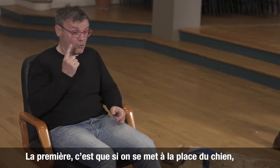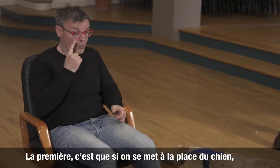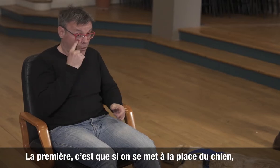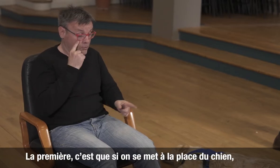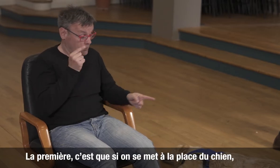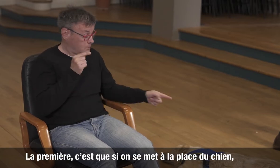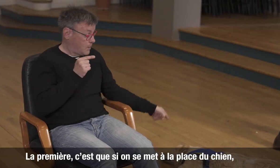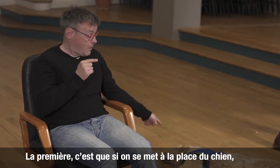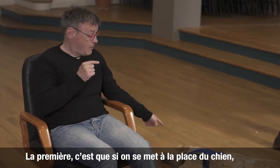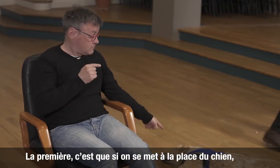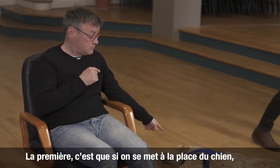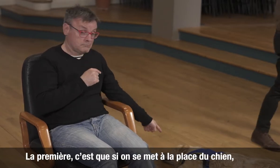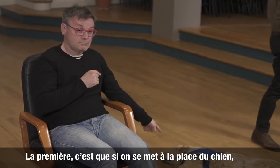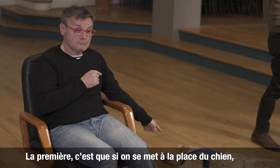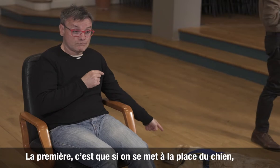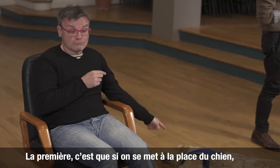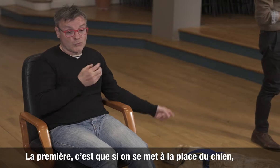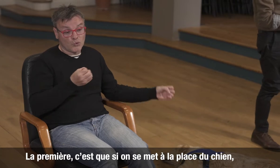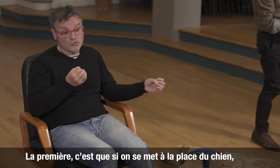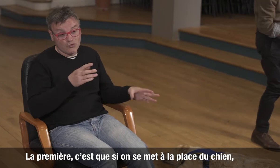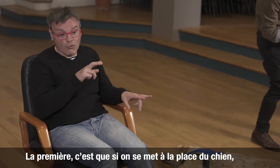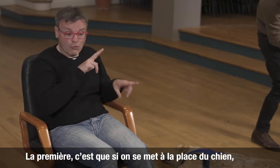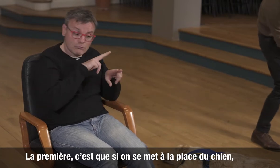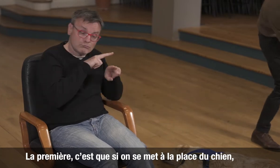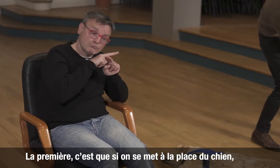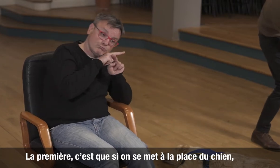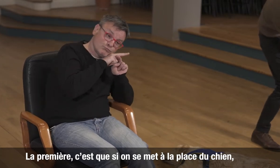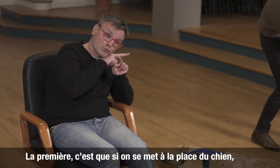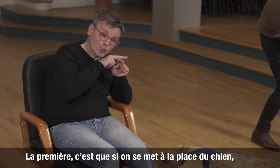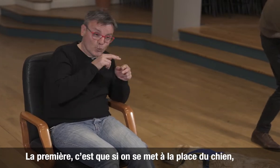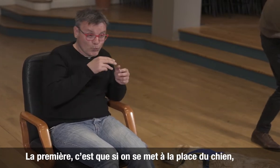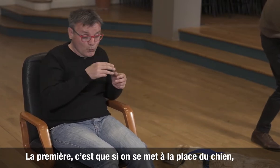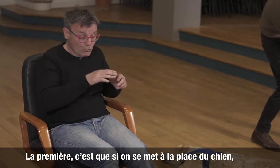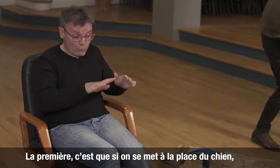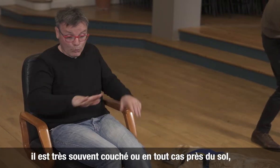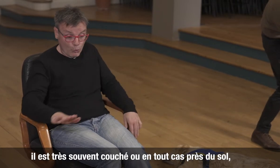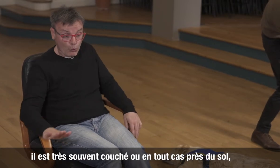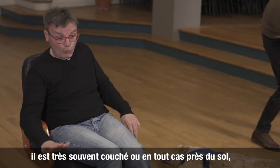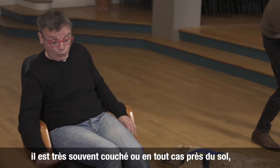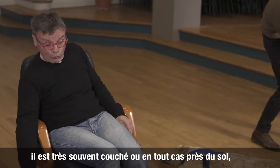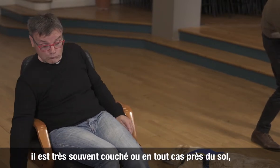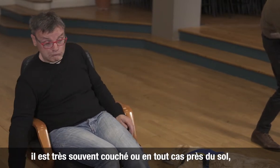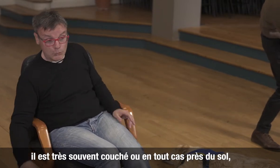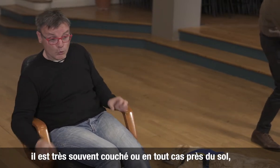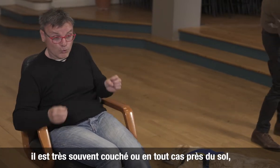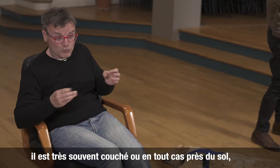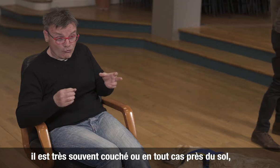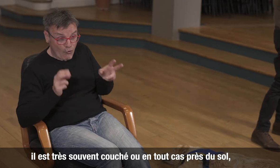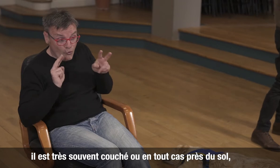La première, c'est que si on se met à la place du chien, il est très souvent couché, ou en tout cas